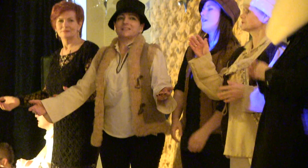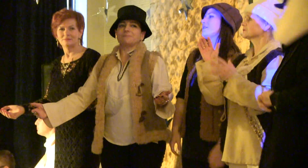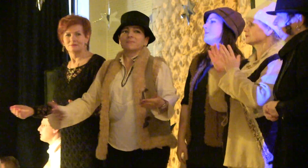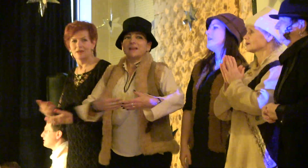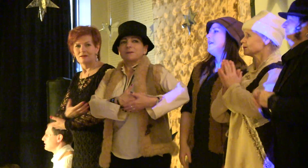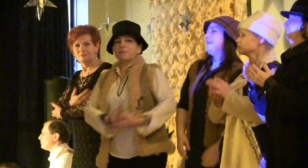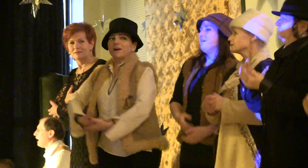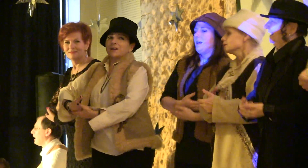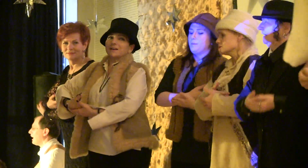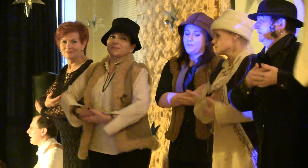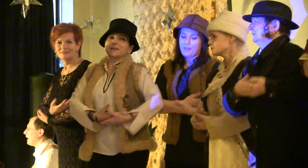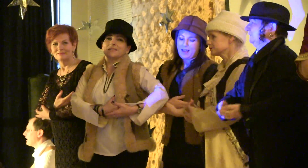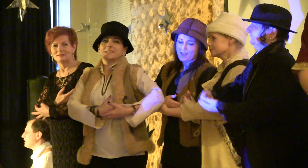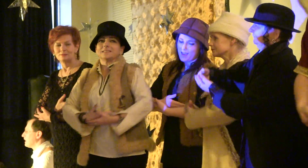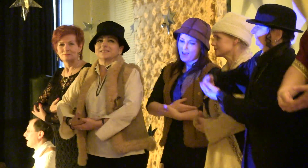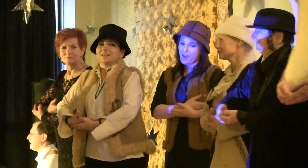Powitajmy